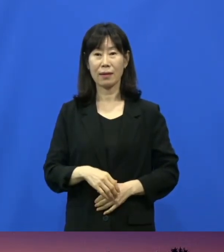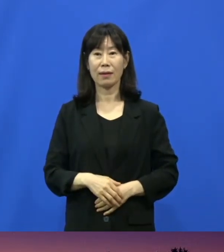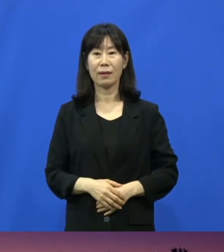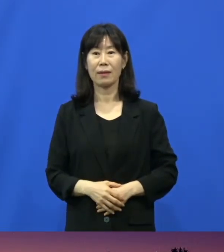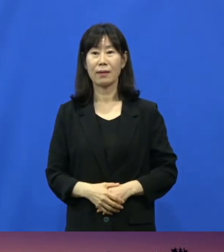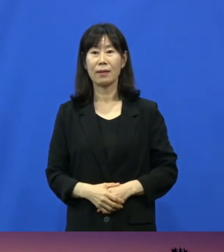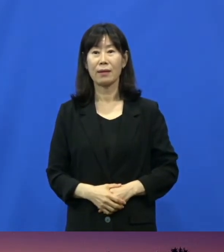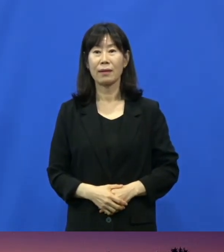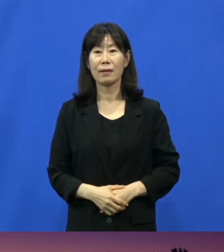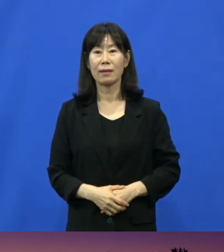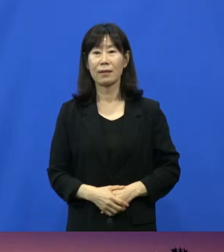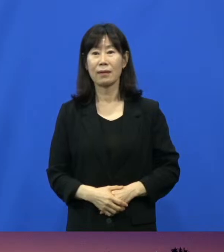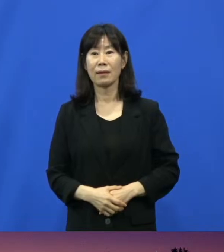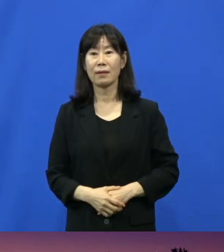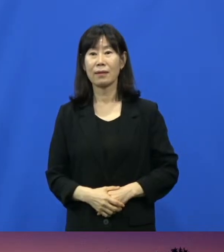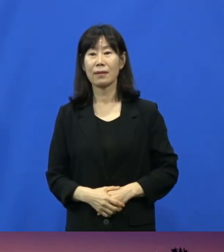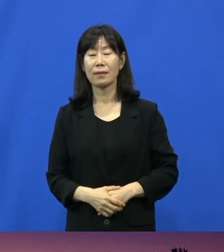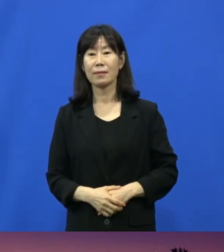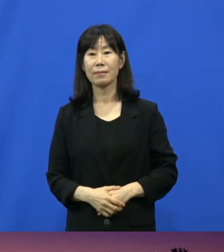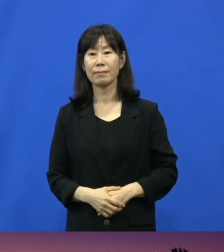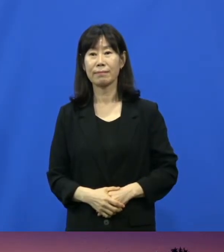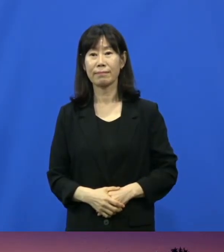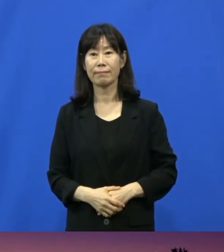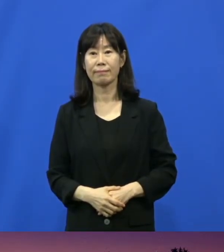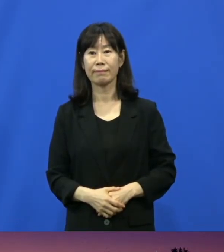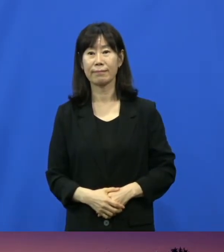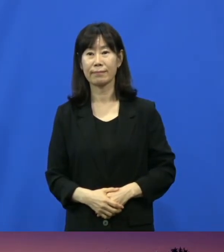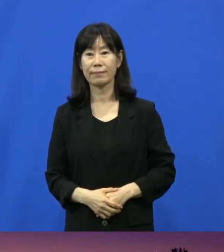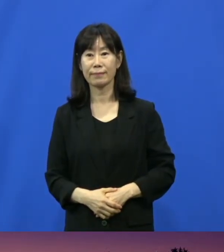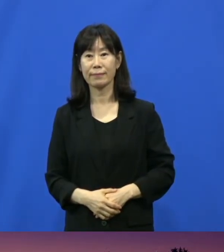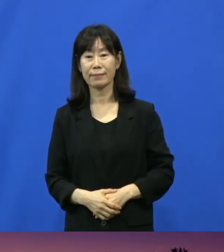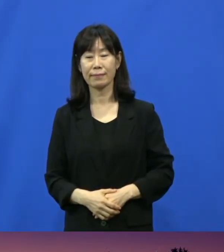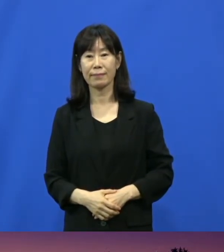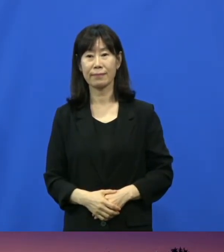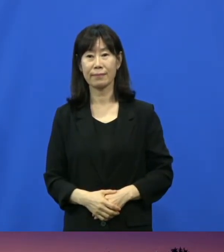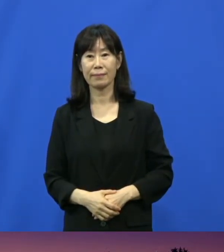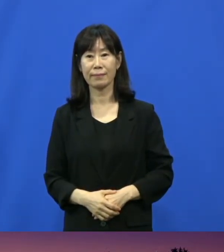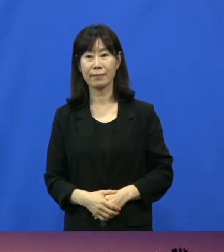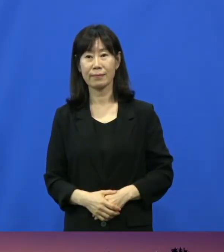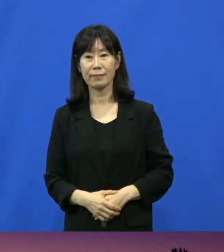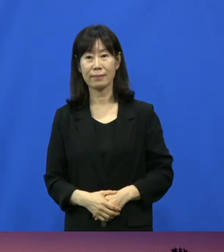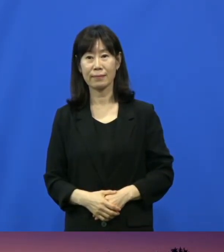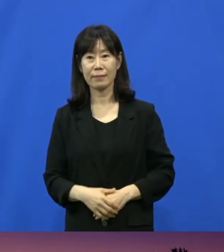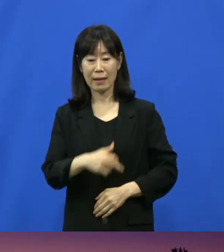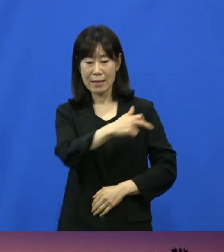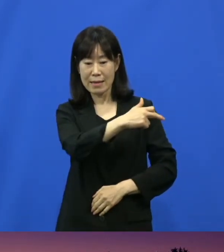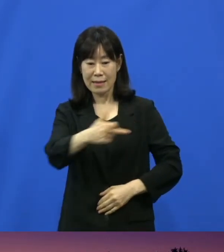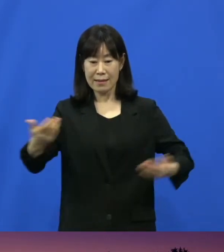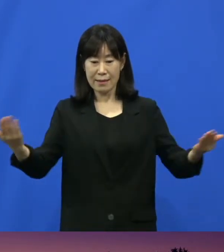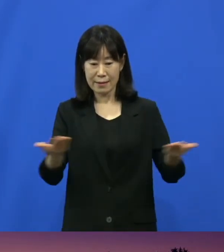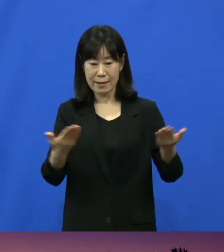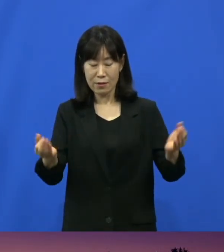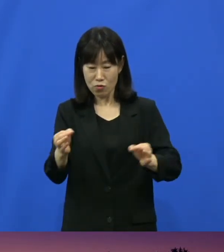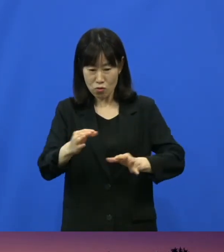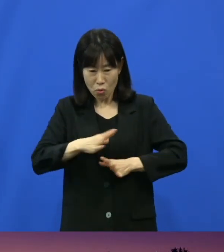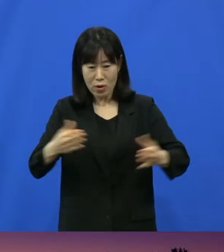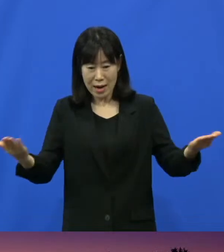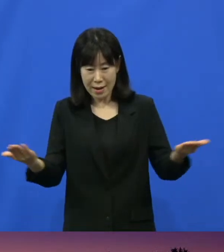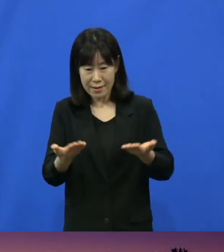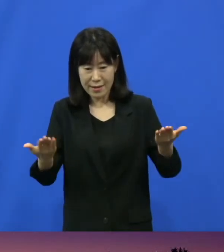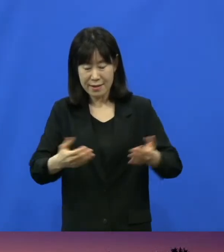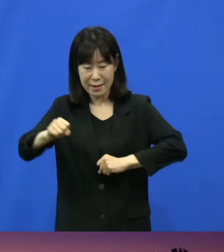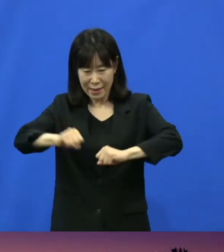대비를 하는 거죠. 큰 일을 도모하려고 하는, 놀라운 일을 해내려고 하는 그